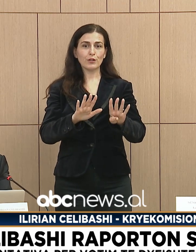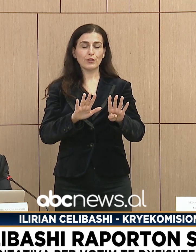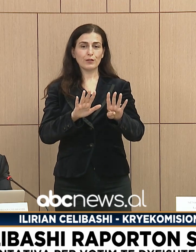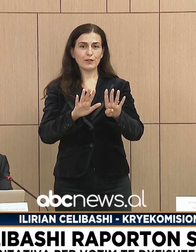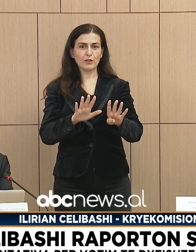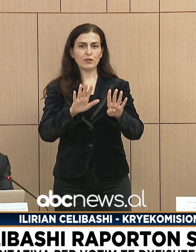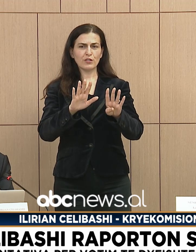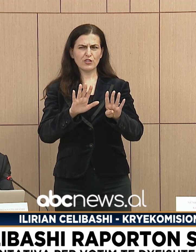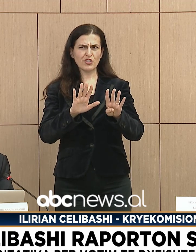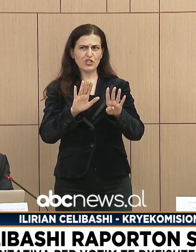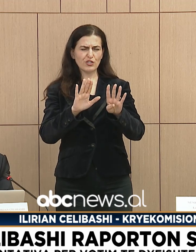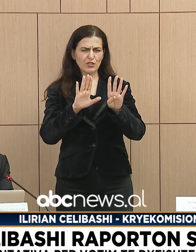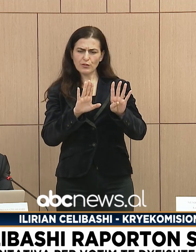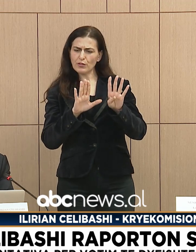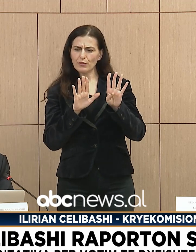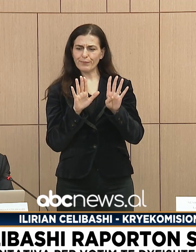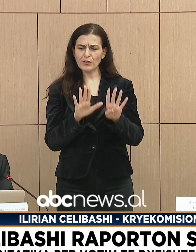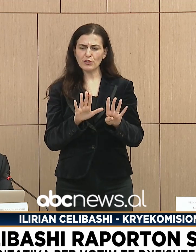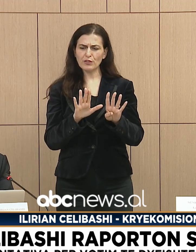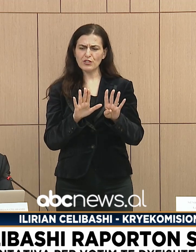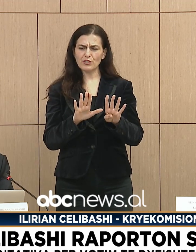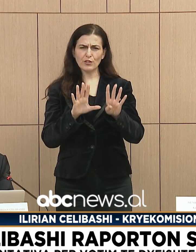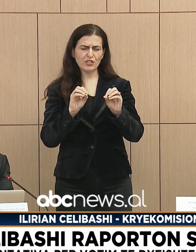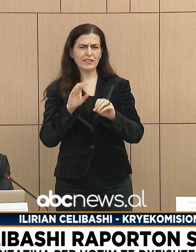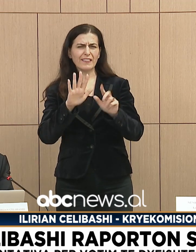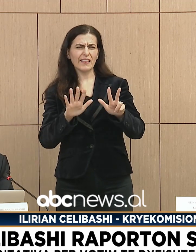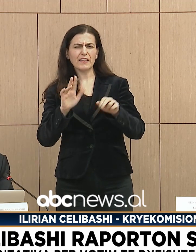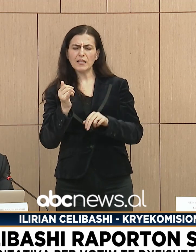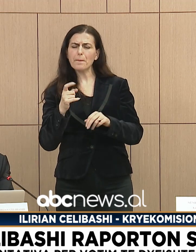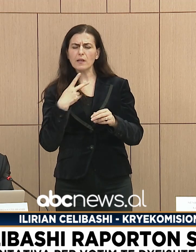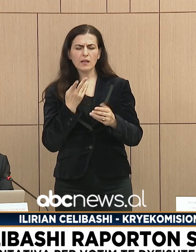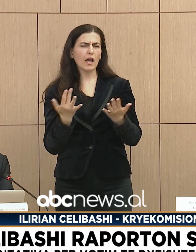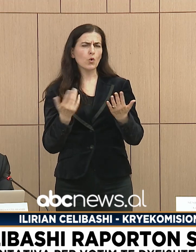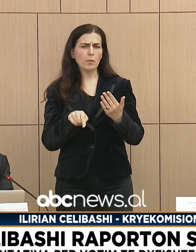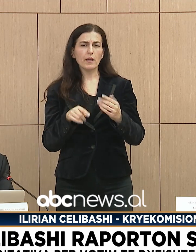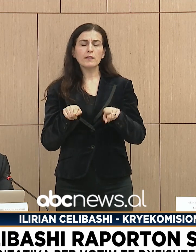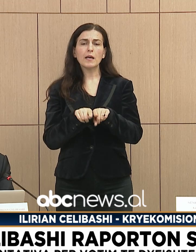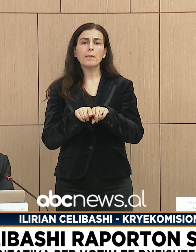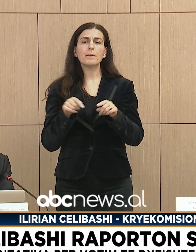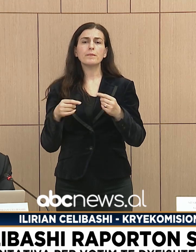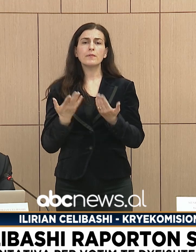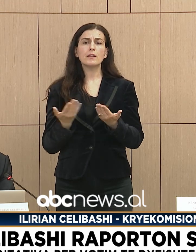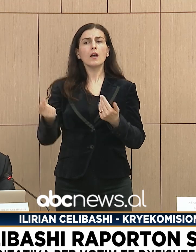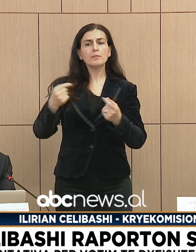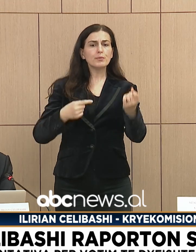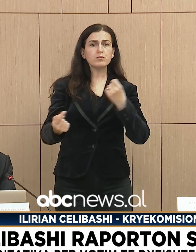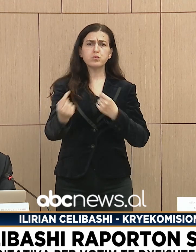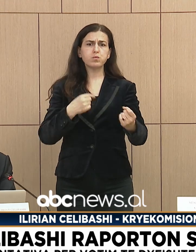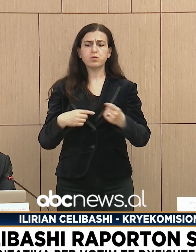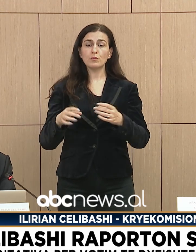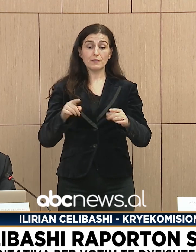998633 votues. Janë të dhëna që vinë nëpërmjet pajisjes elektronike të identifikimit, nëpërmjet sistemit